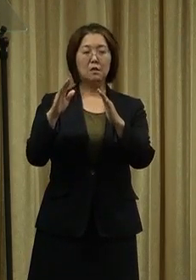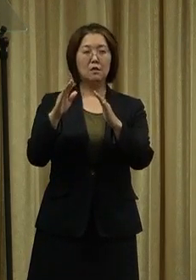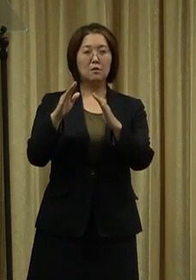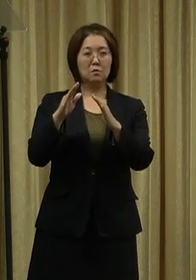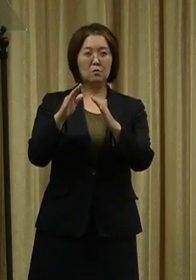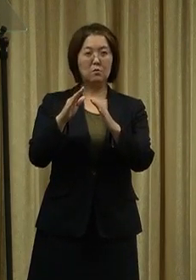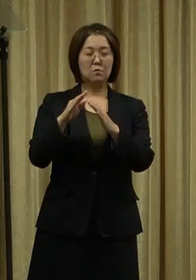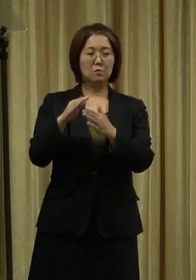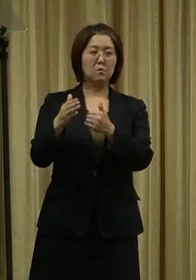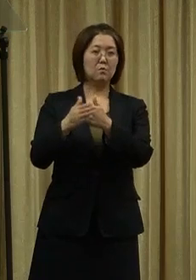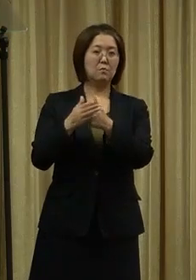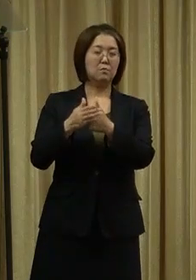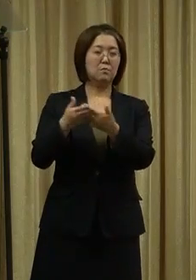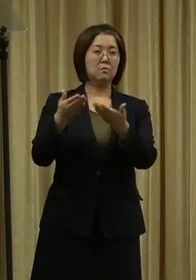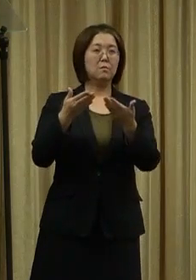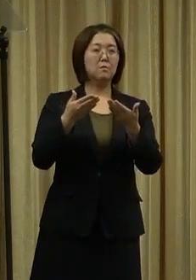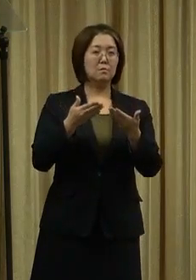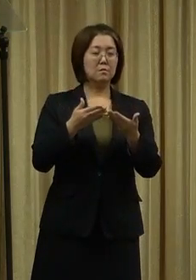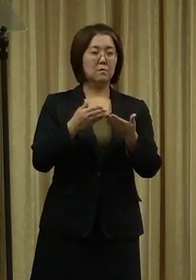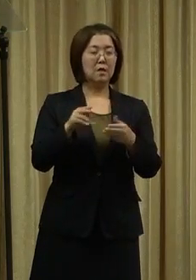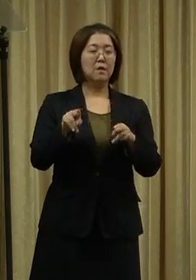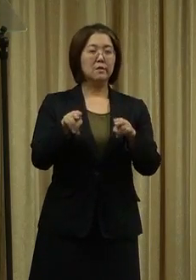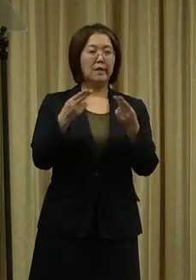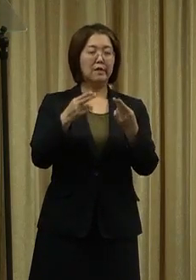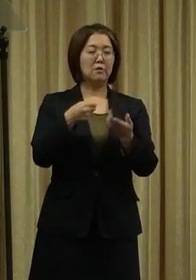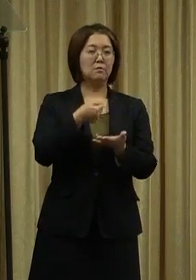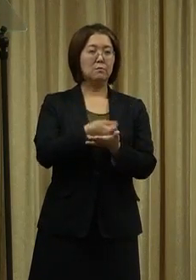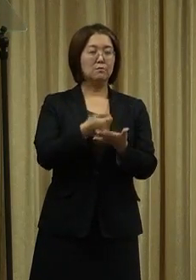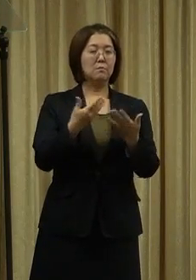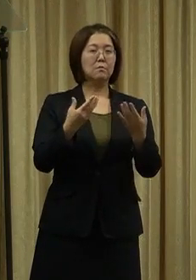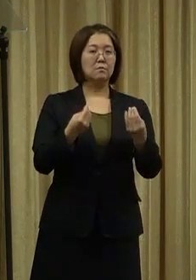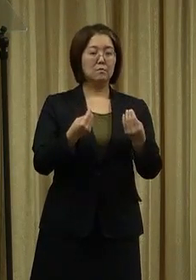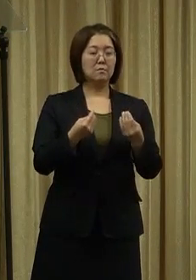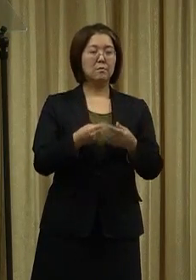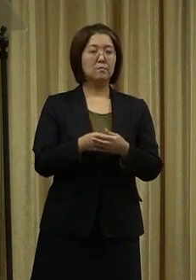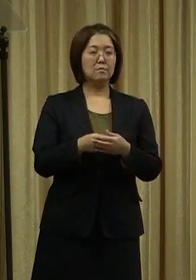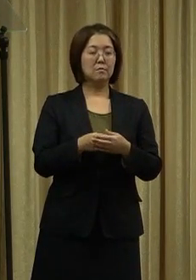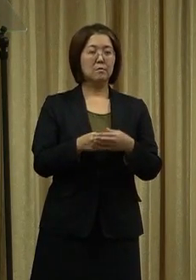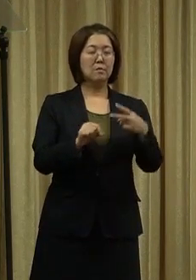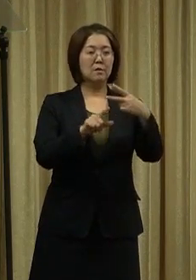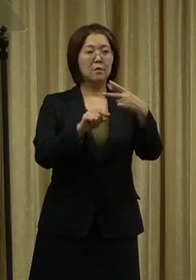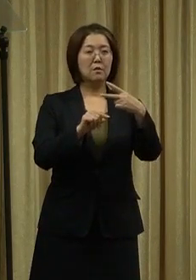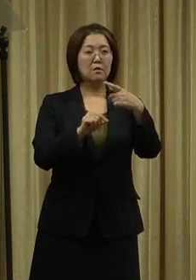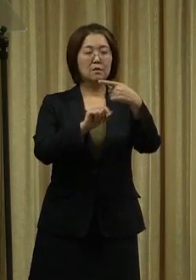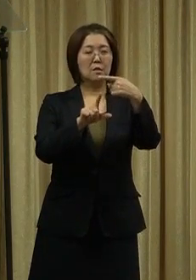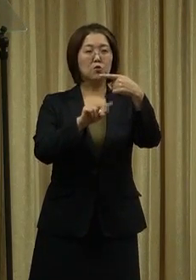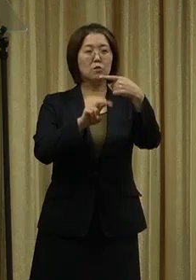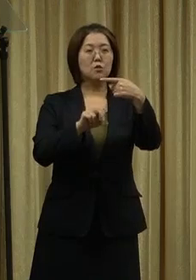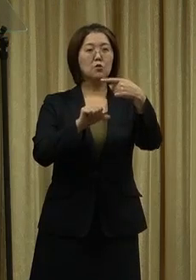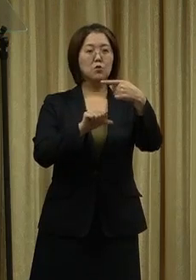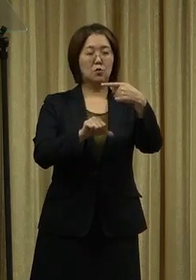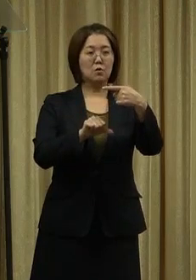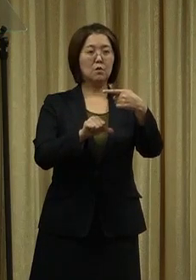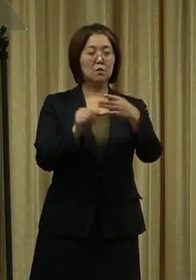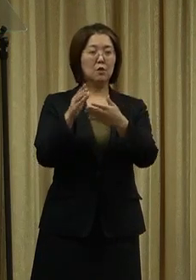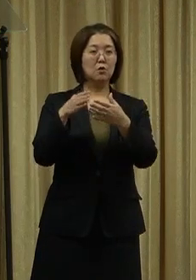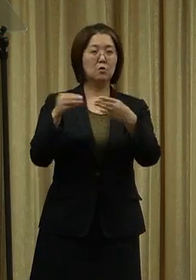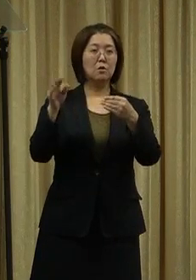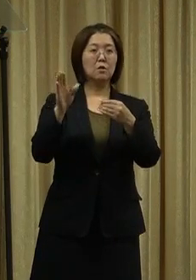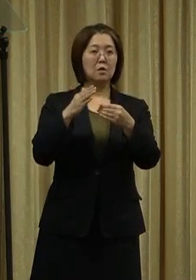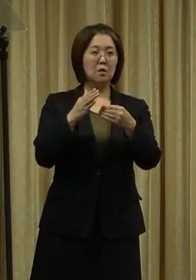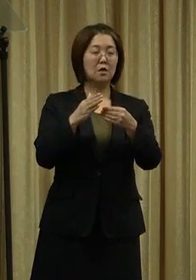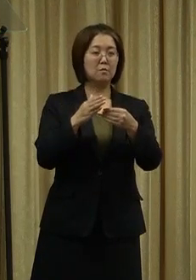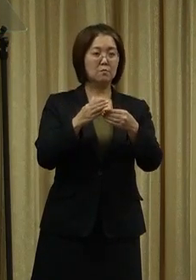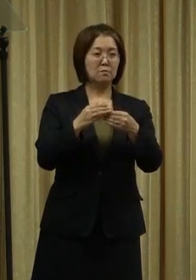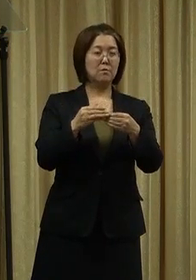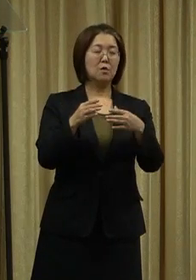処分をいたしました。また先月25日には国から、被災者の生活となりわい支援